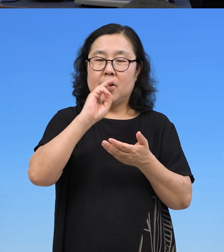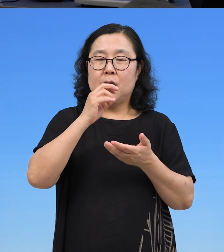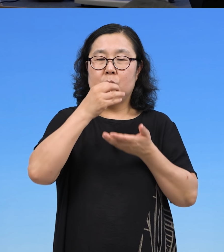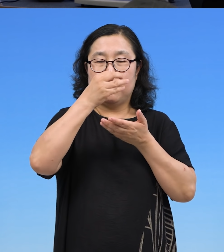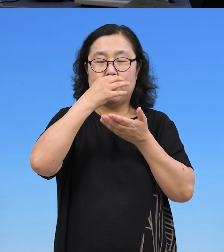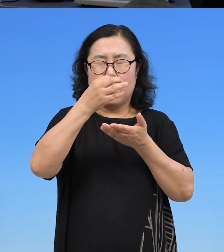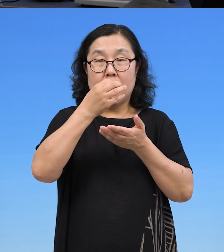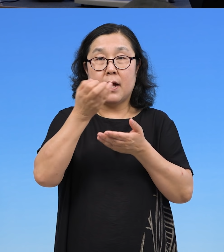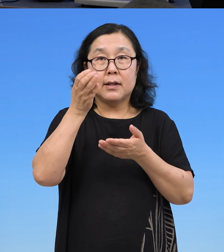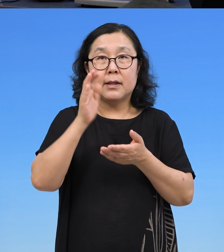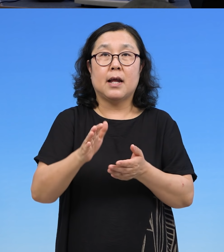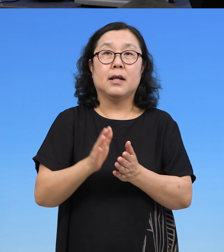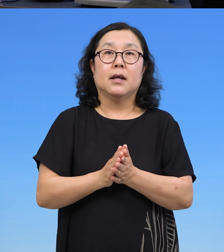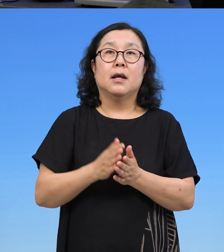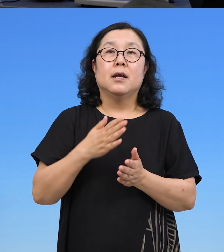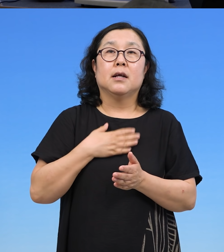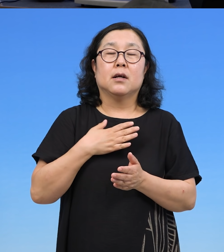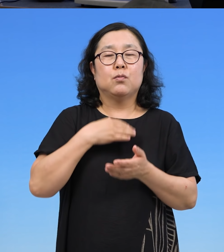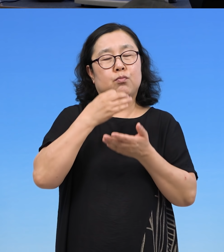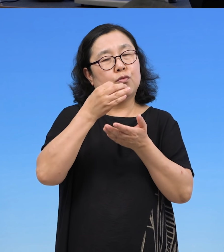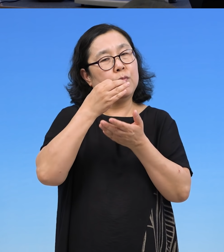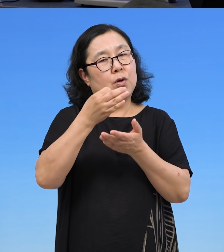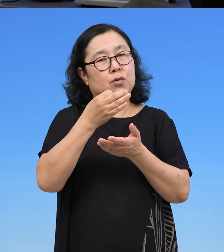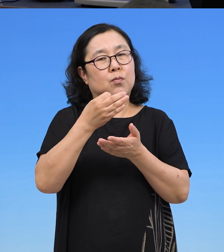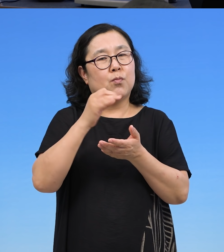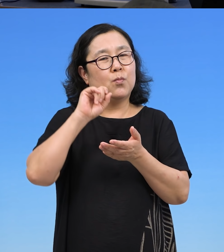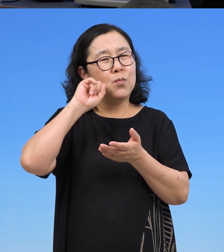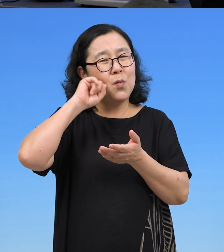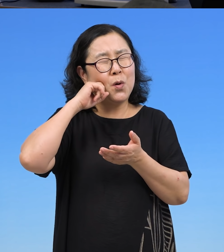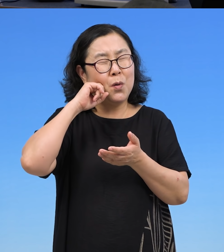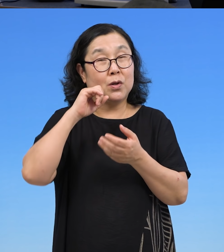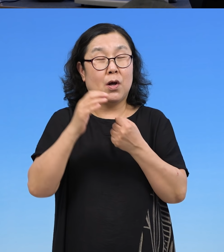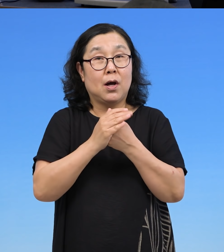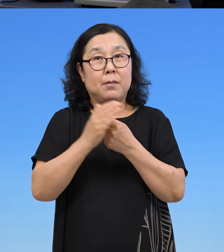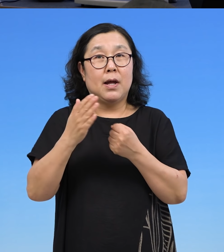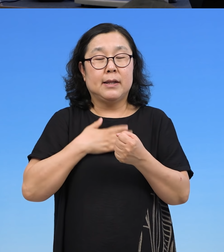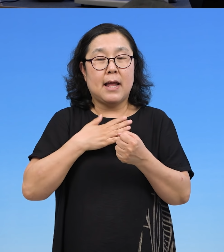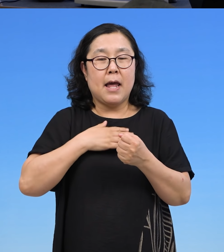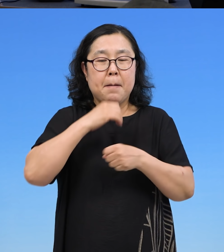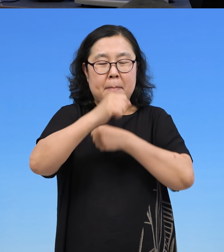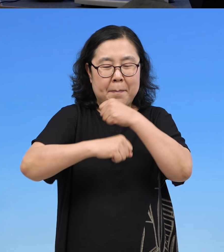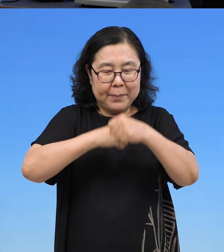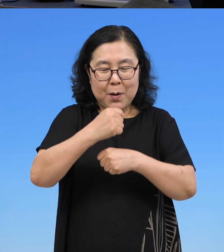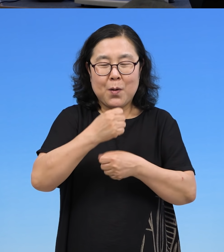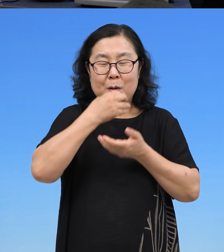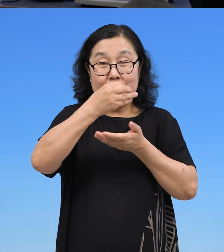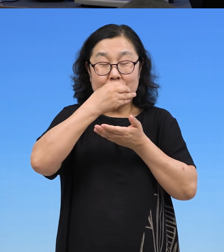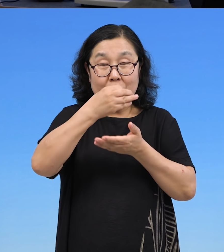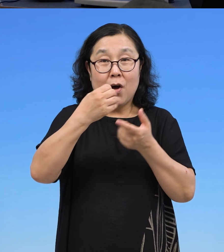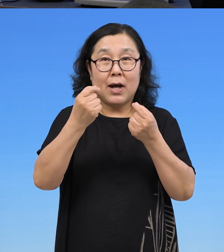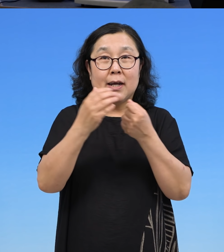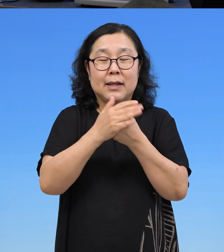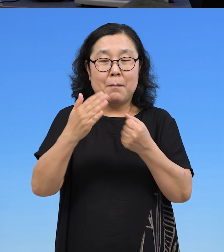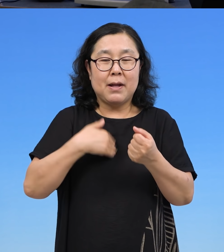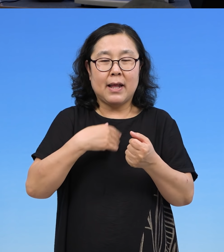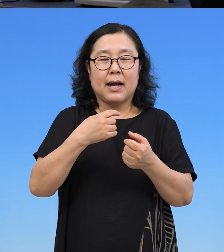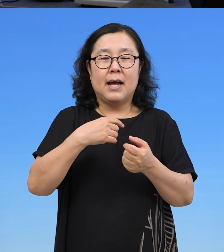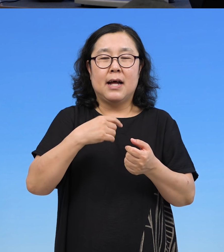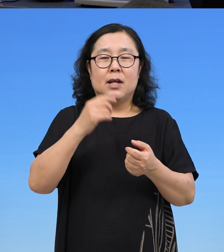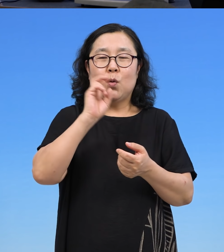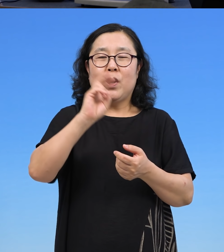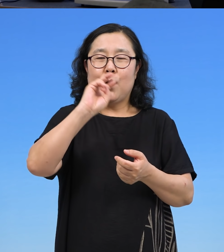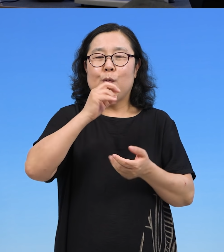은혜가 되는데요 제가 이걸 막 부르면 너무나 창의적으로 제 멋대로 부를 것 같아서 내가 지금